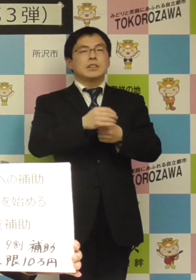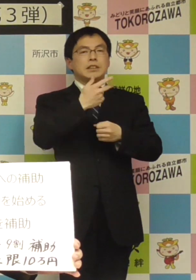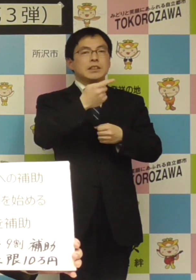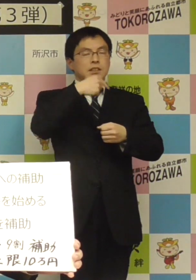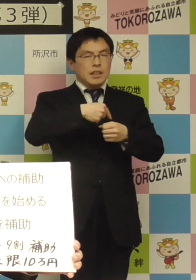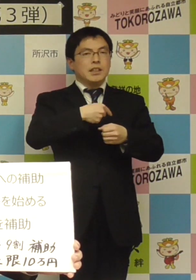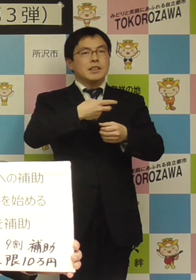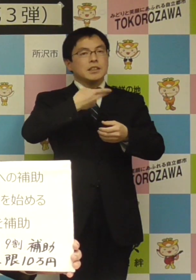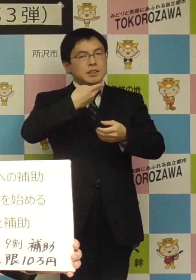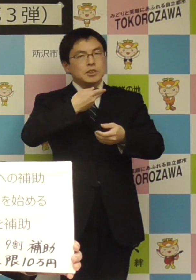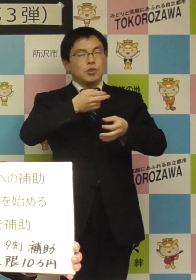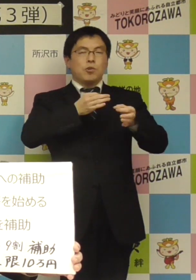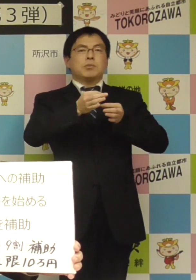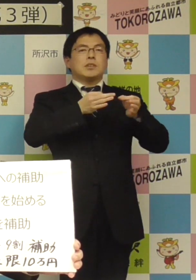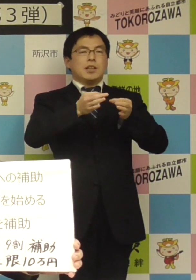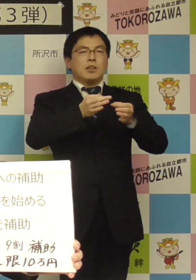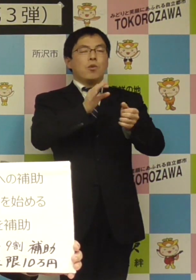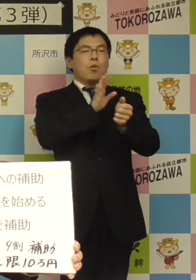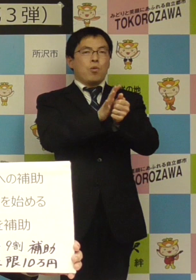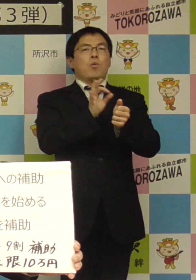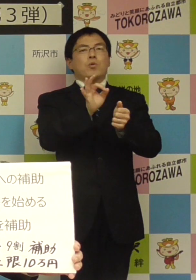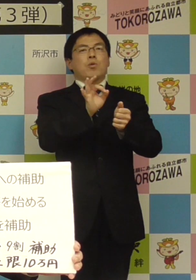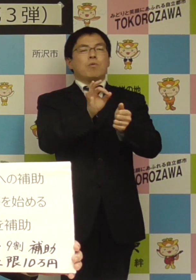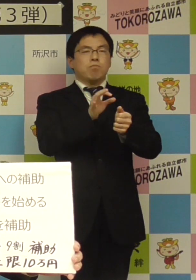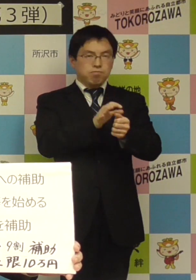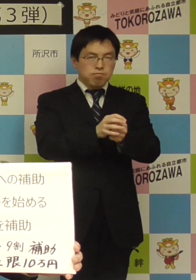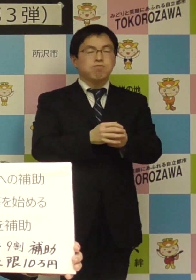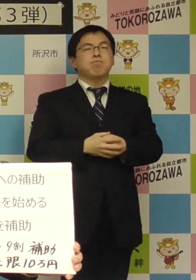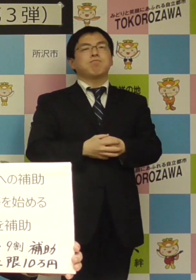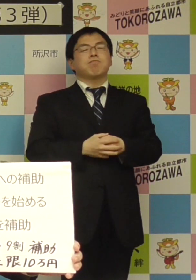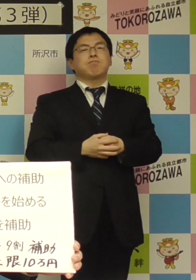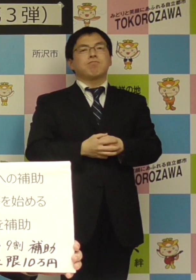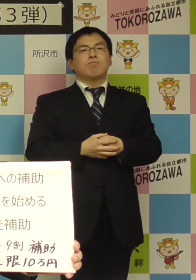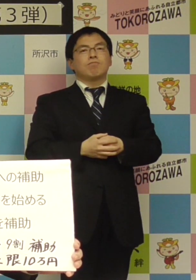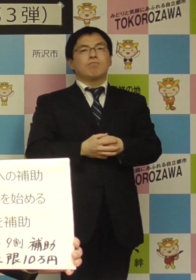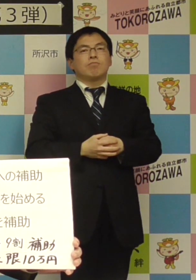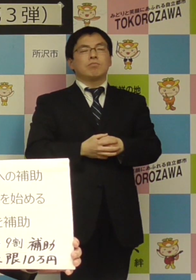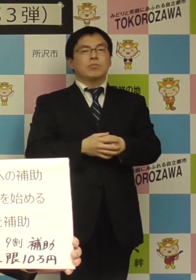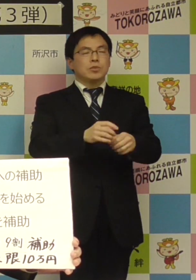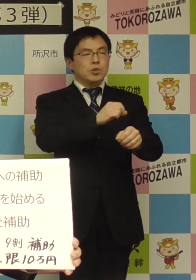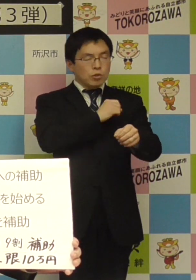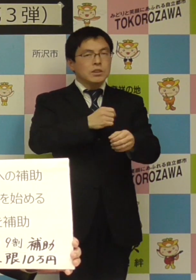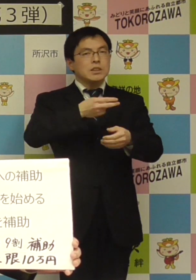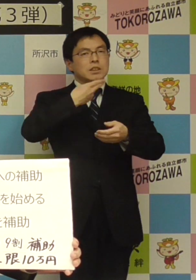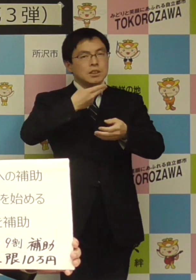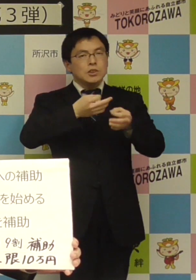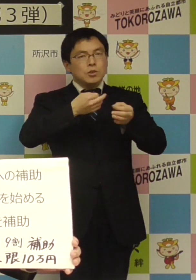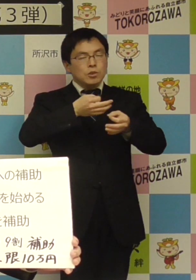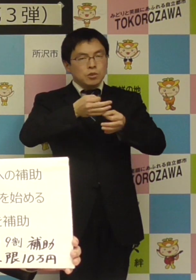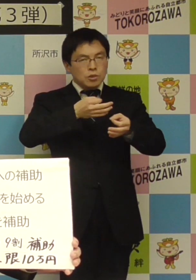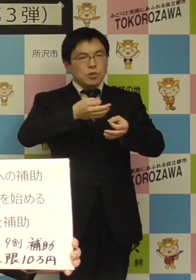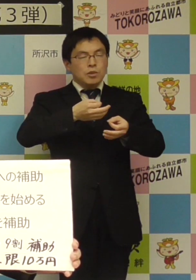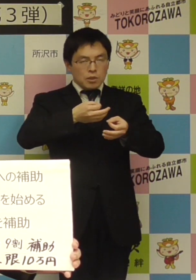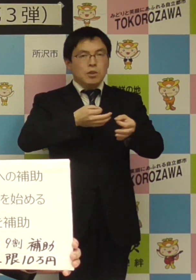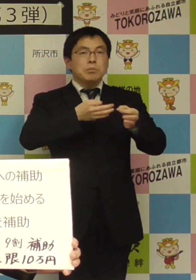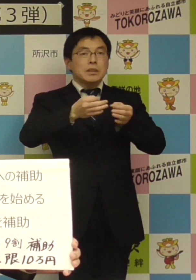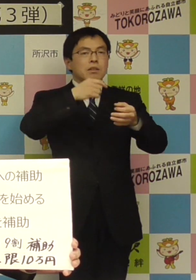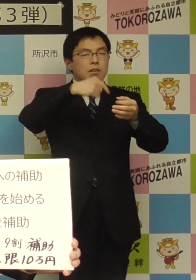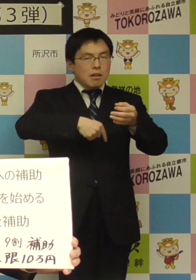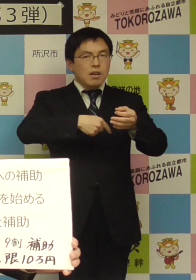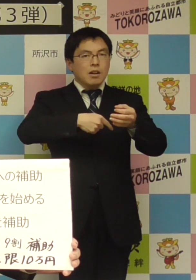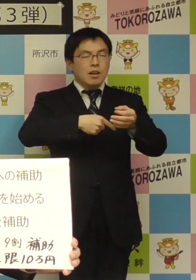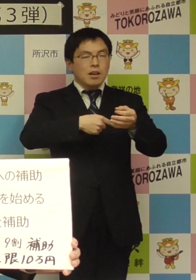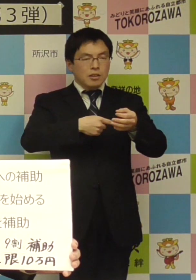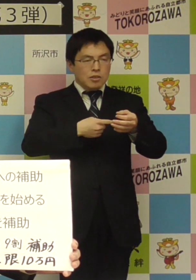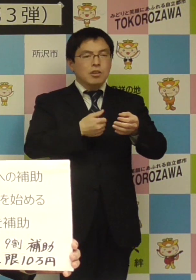内飲食店への補助であります。特に飲食店でありますが、お店の中に